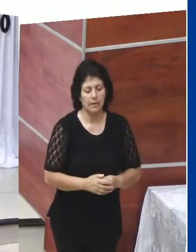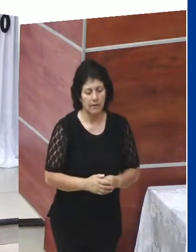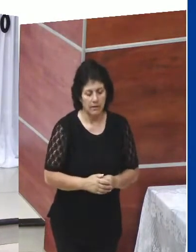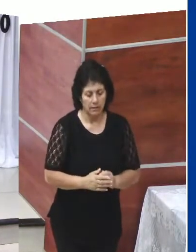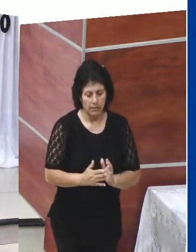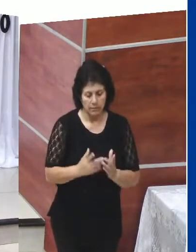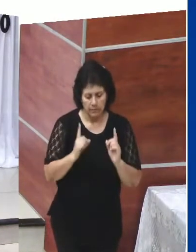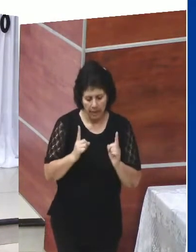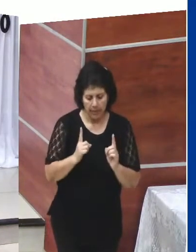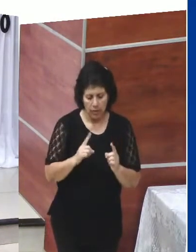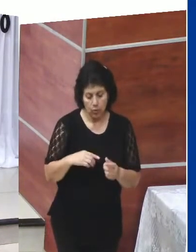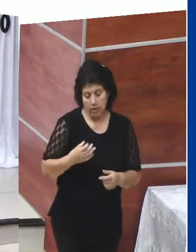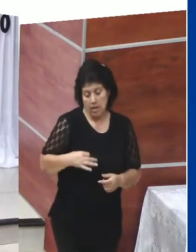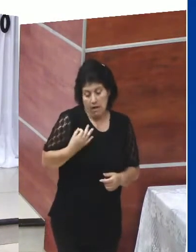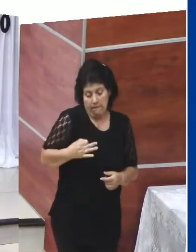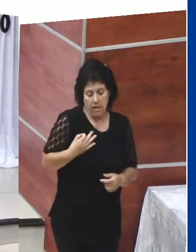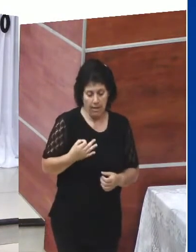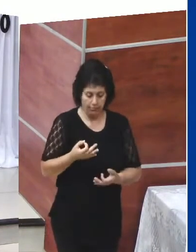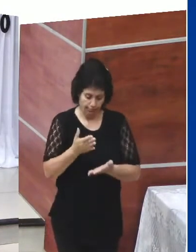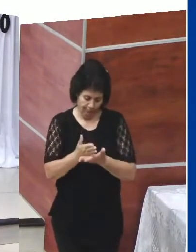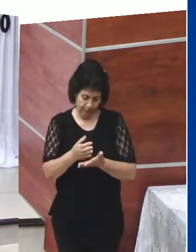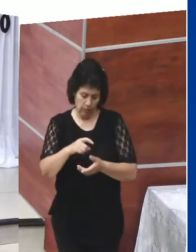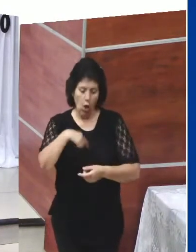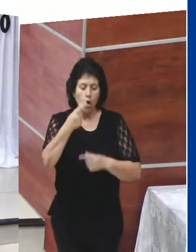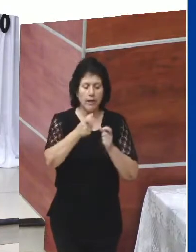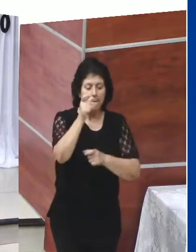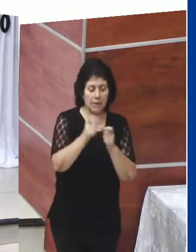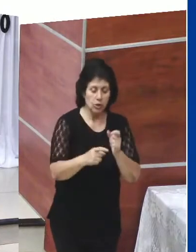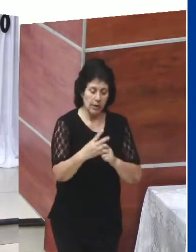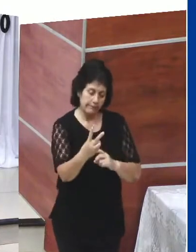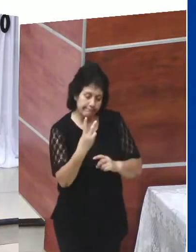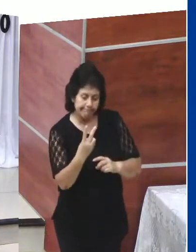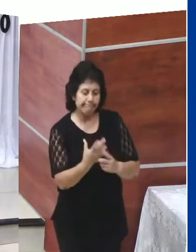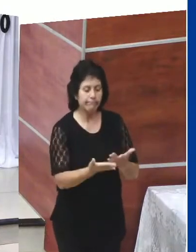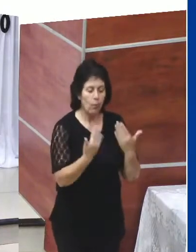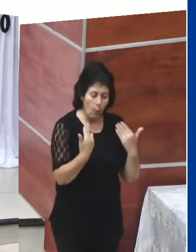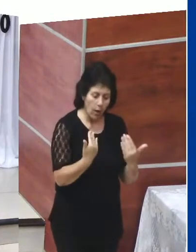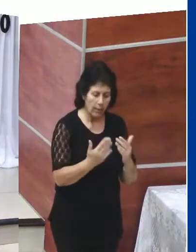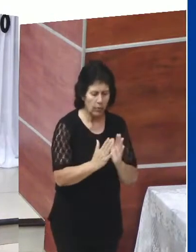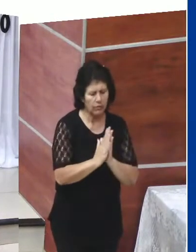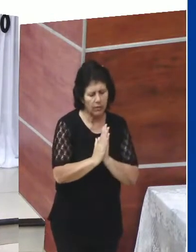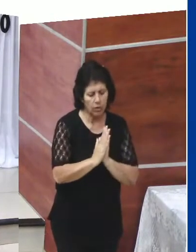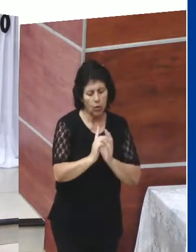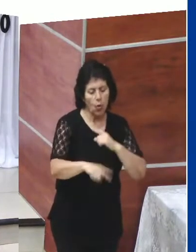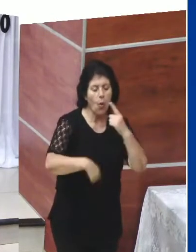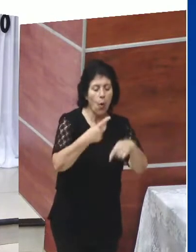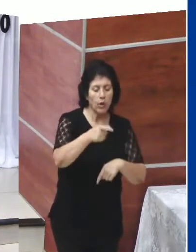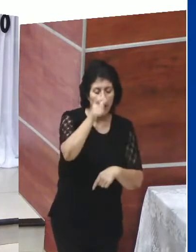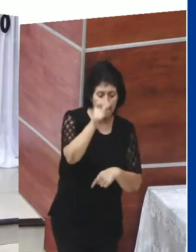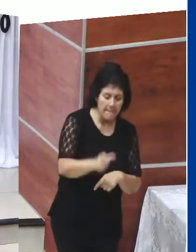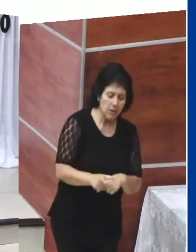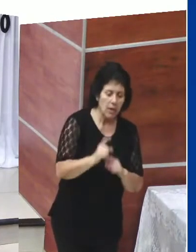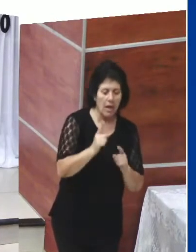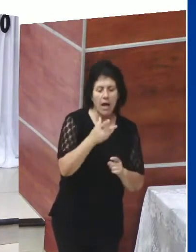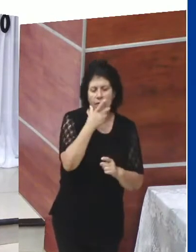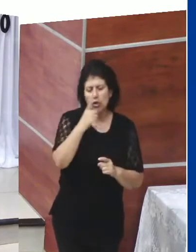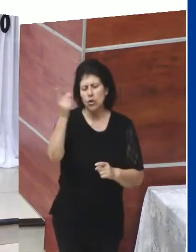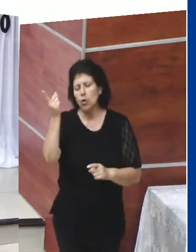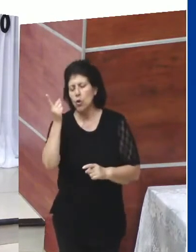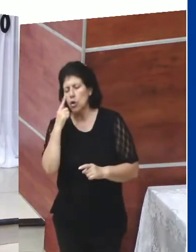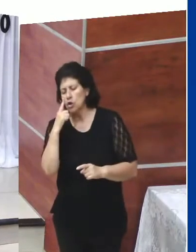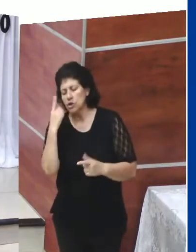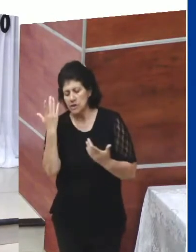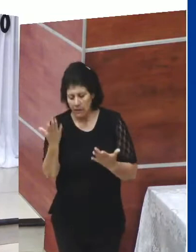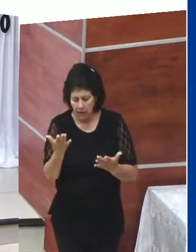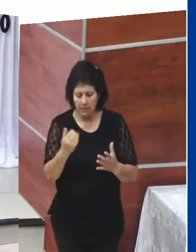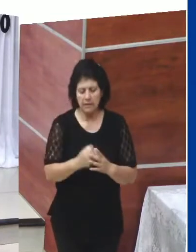sumado a nuestro testimonio a otros, tantos más puedan abrazarte como único y suficiente Dios,